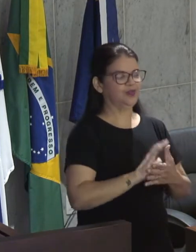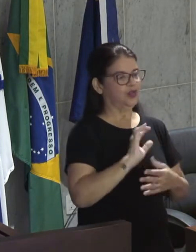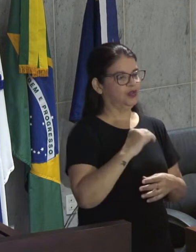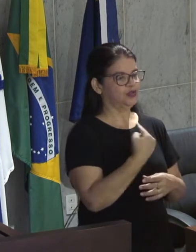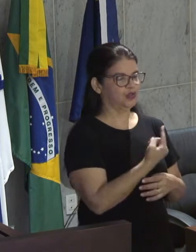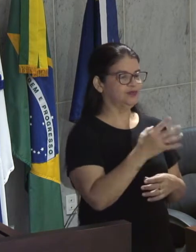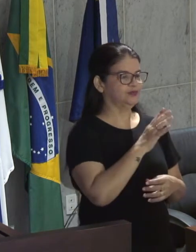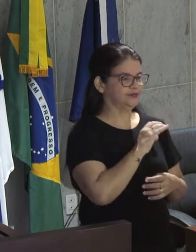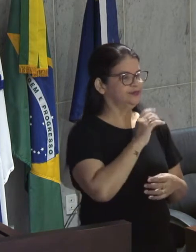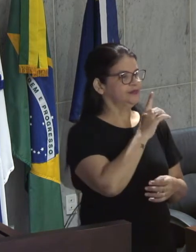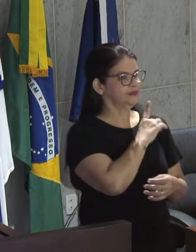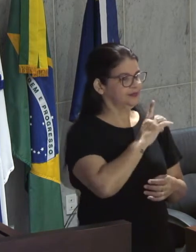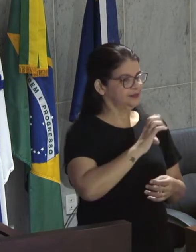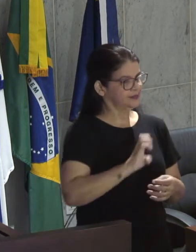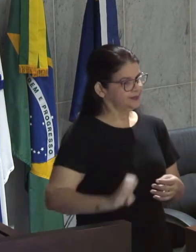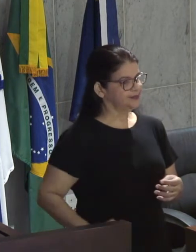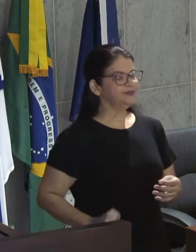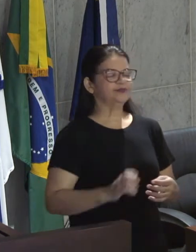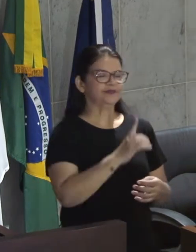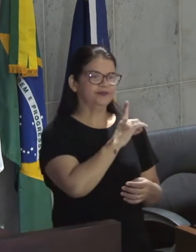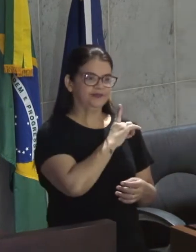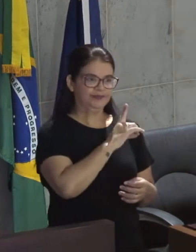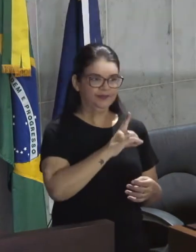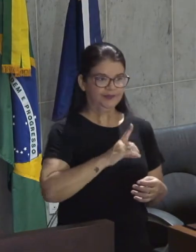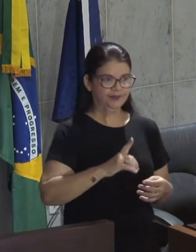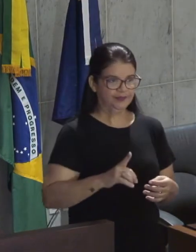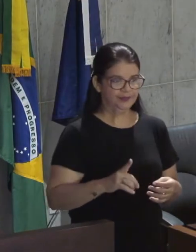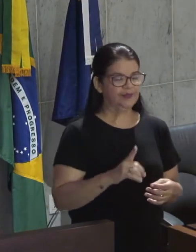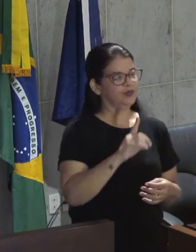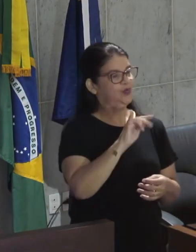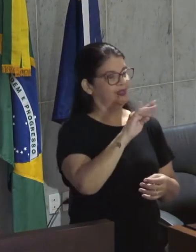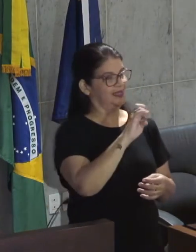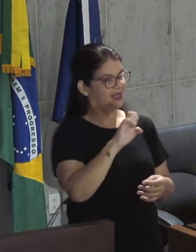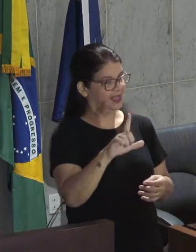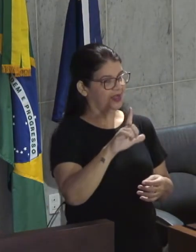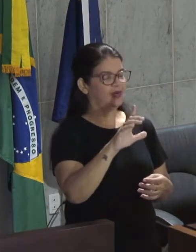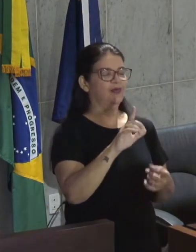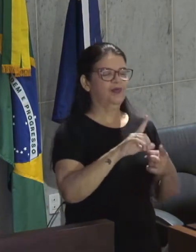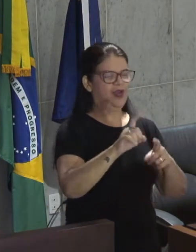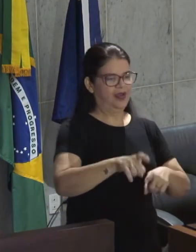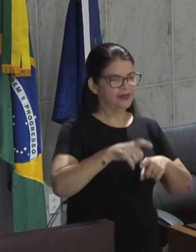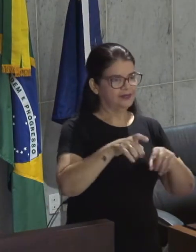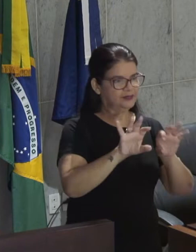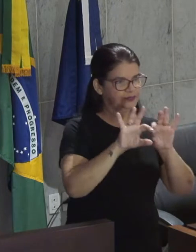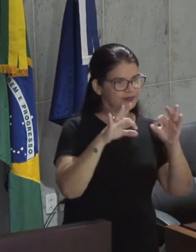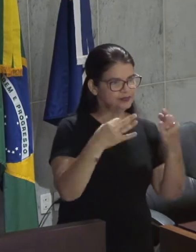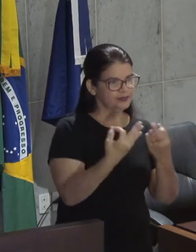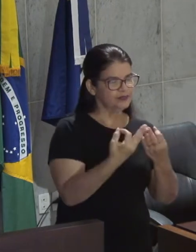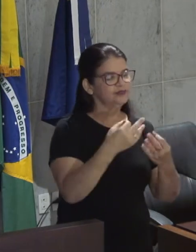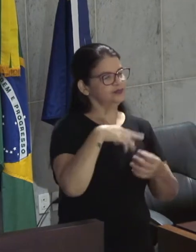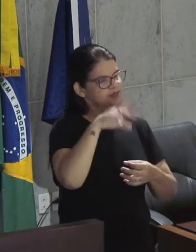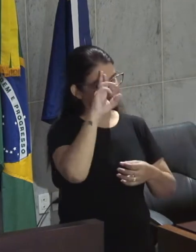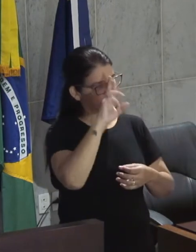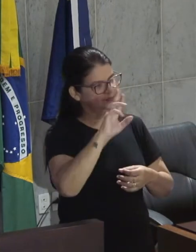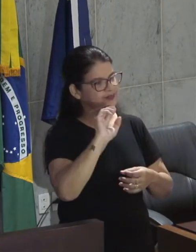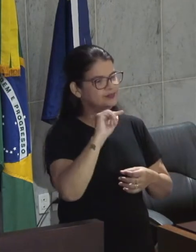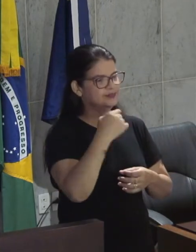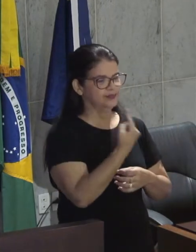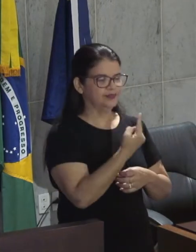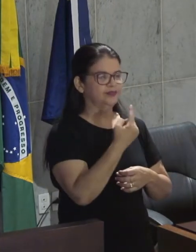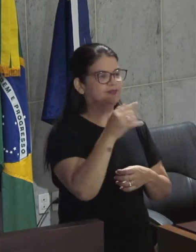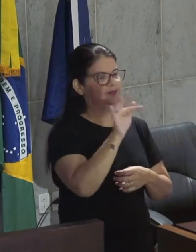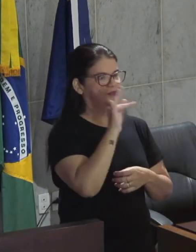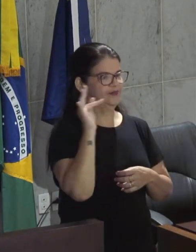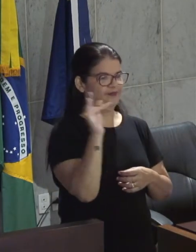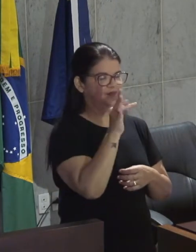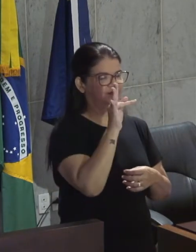nosso querido deputado estadual, deputado Doriel Barros, agricultor familiar, dirigente da nossa federação,